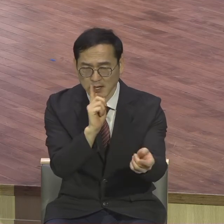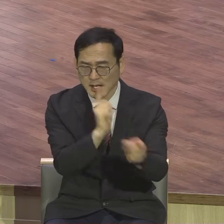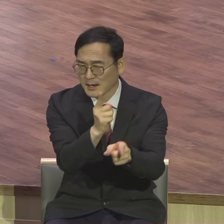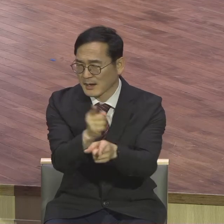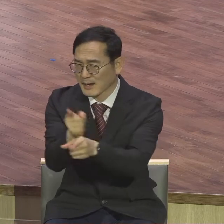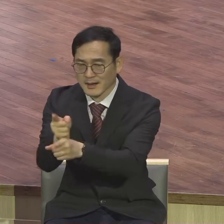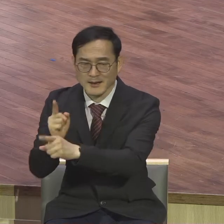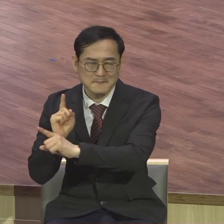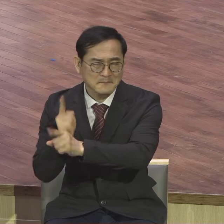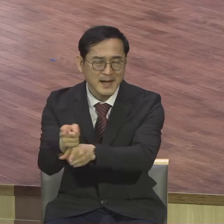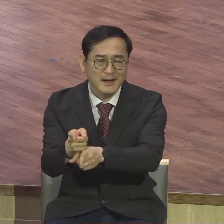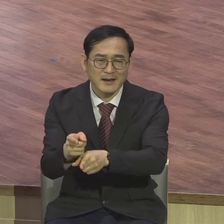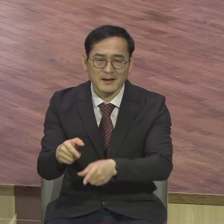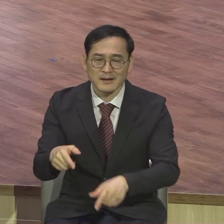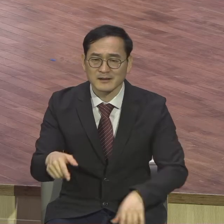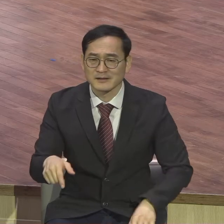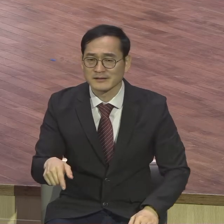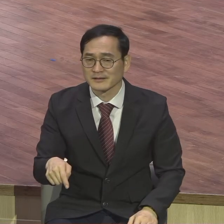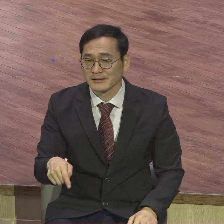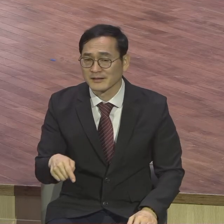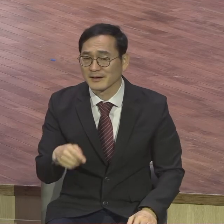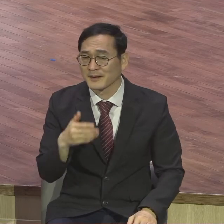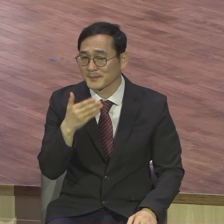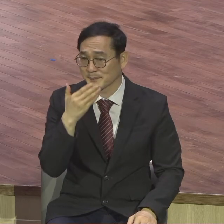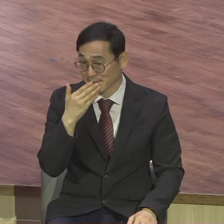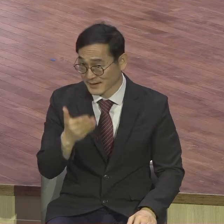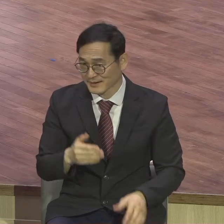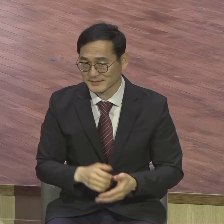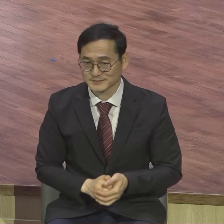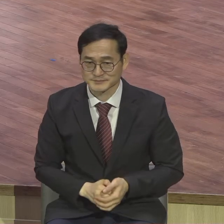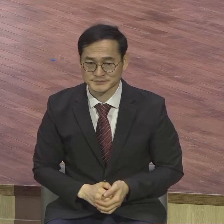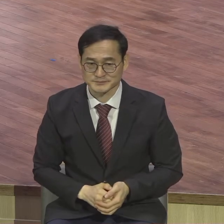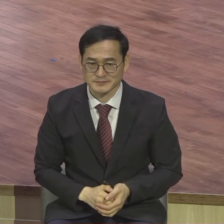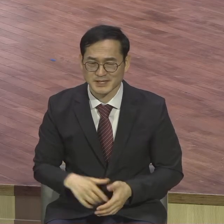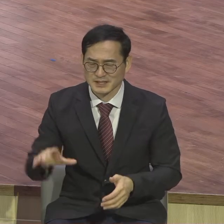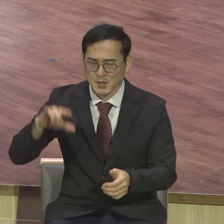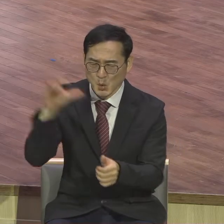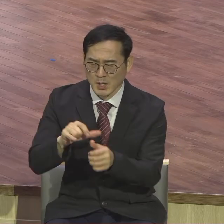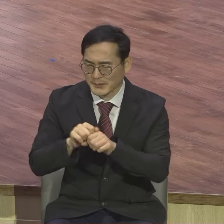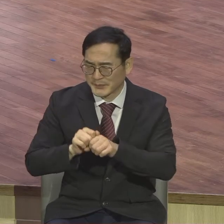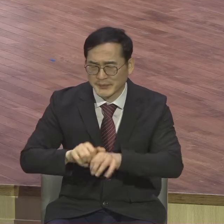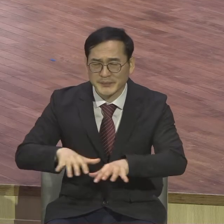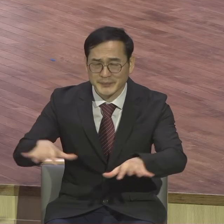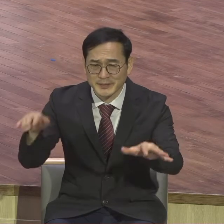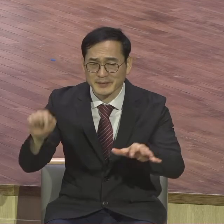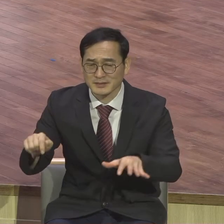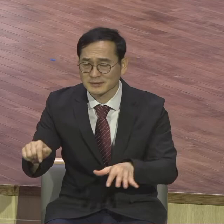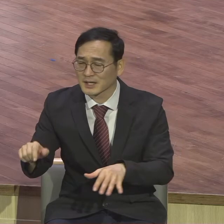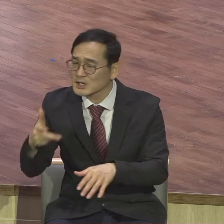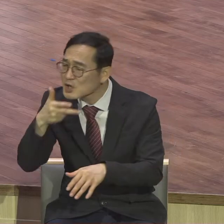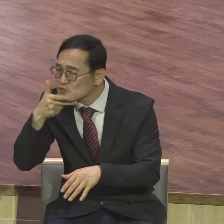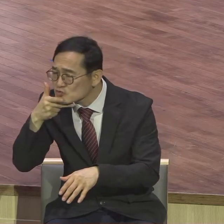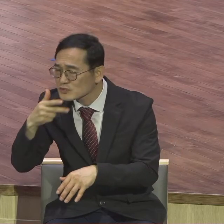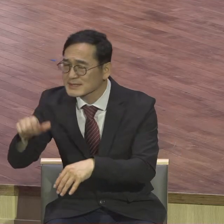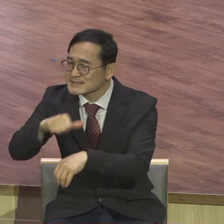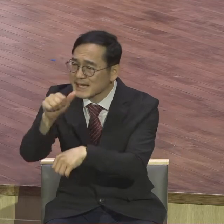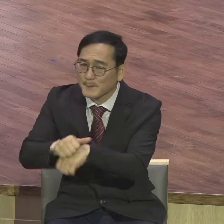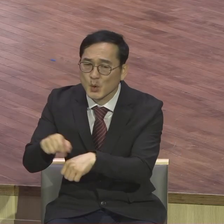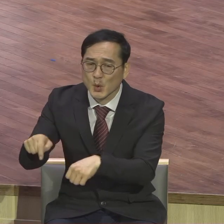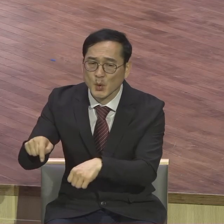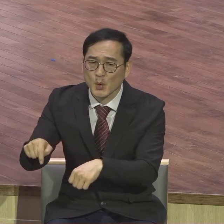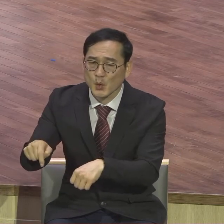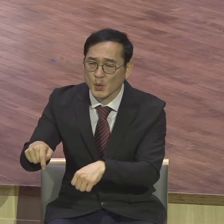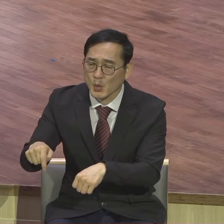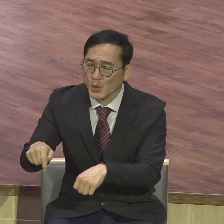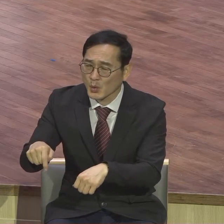속에서 영국과 싱가포르, 이스라엘 등 일부 국가들이 높은 이 백신